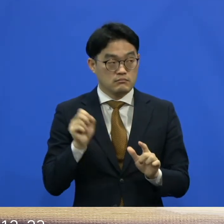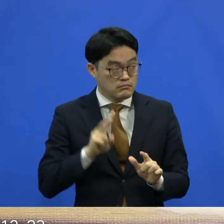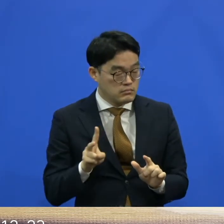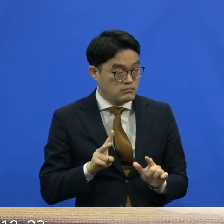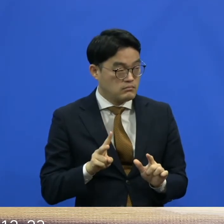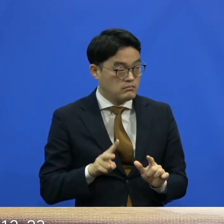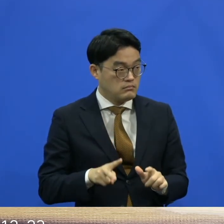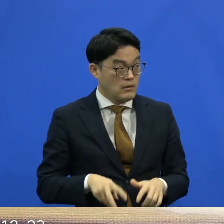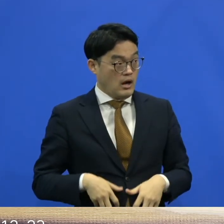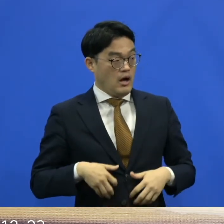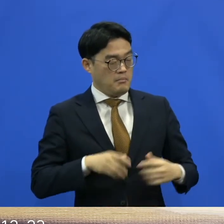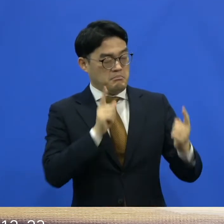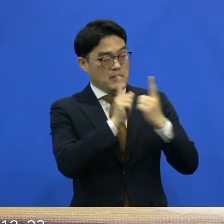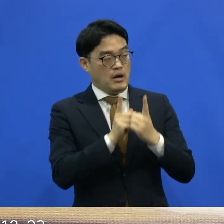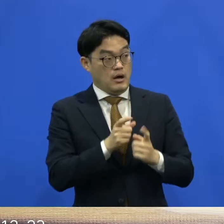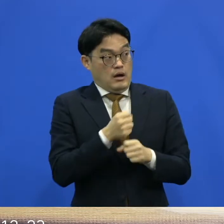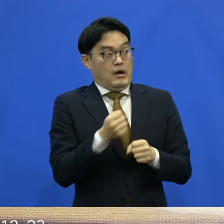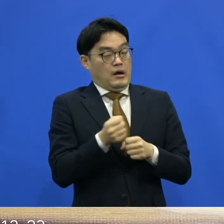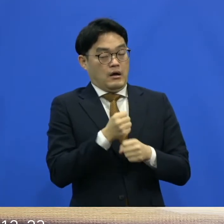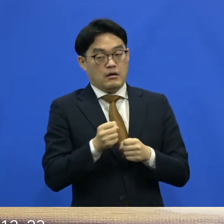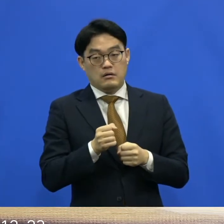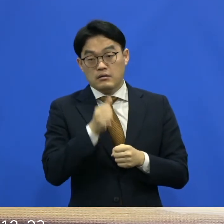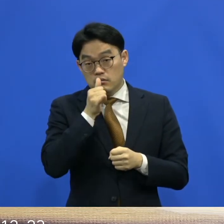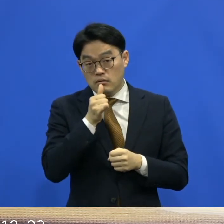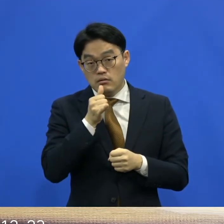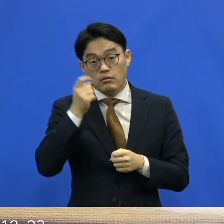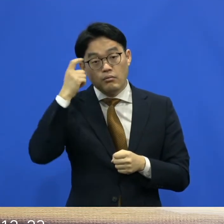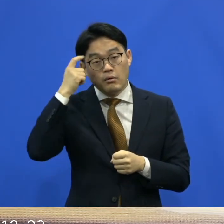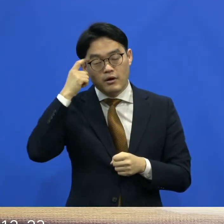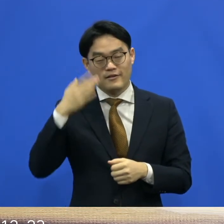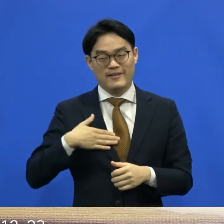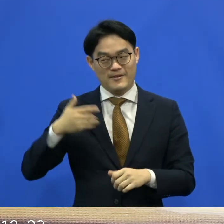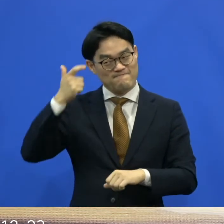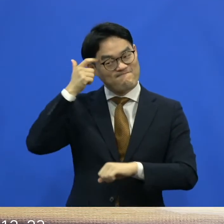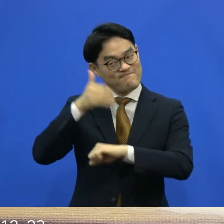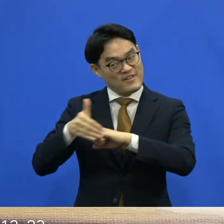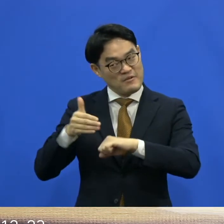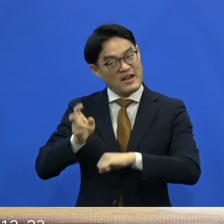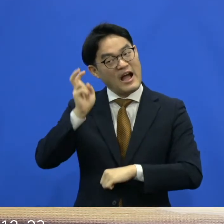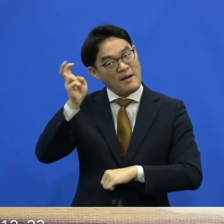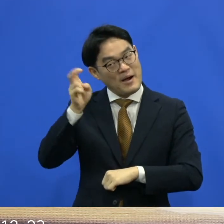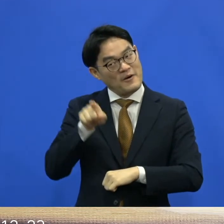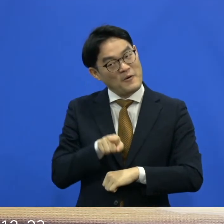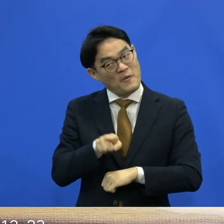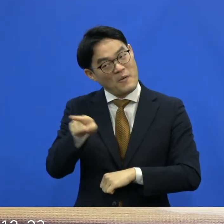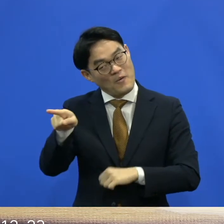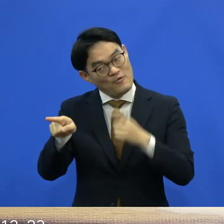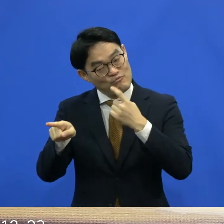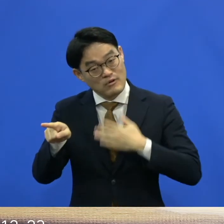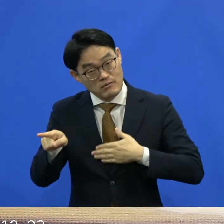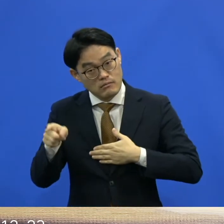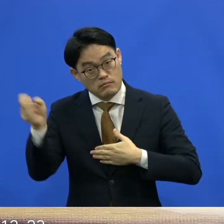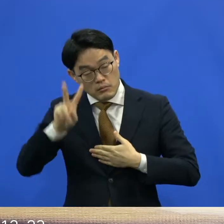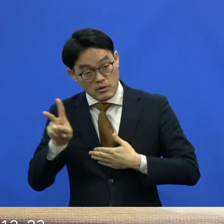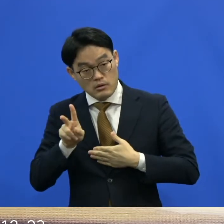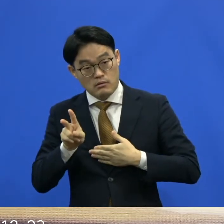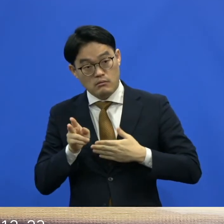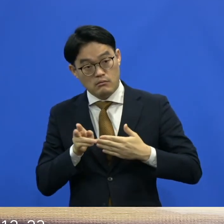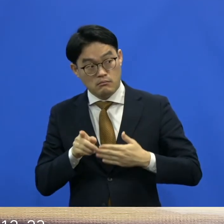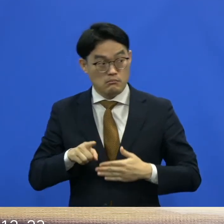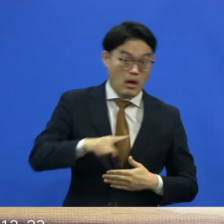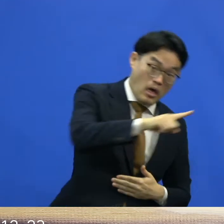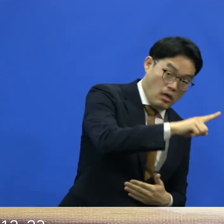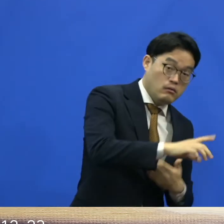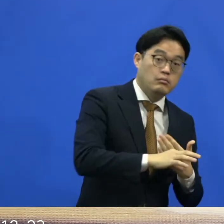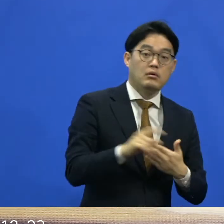인생이 흘러갈 때입니다. 자, 일반적인 공식이 있죠. 선을 행하면 보상을